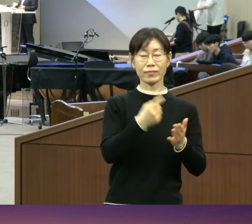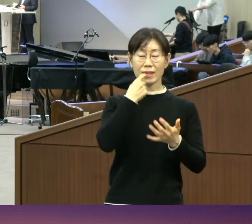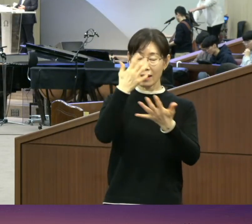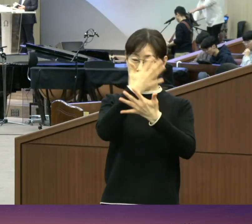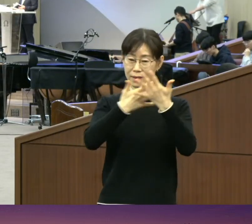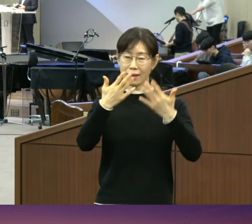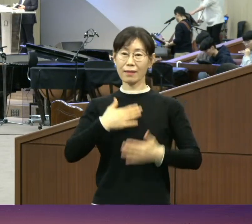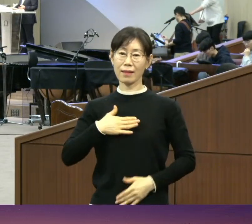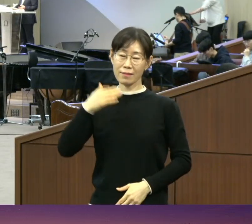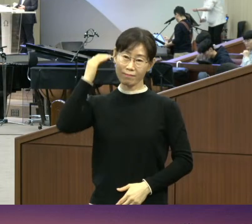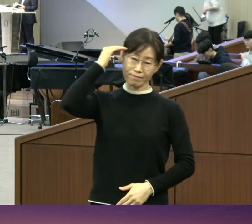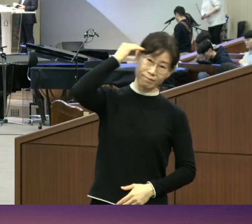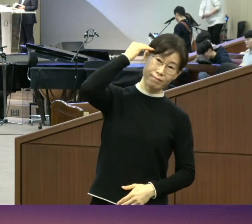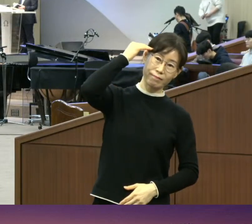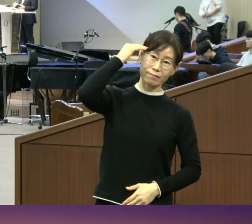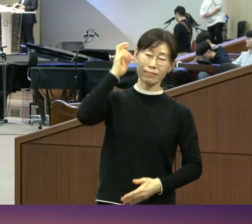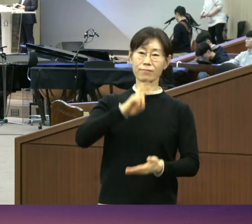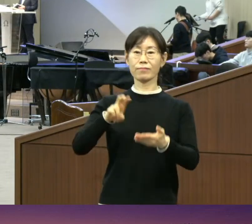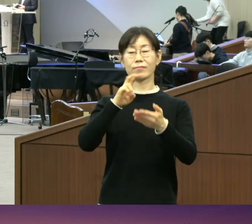가리워.